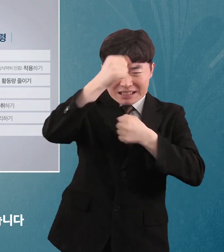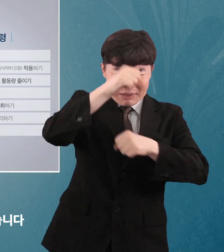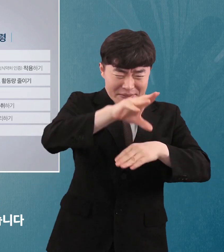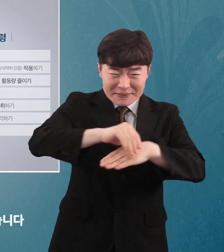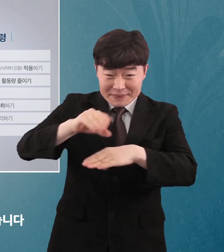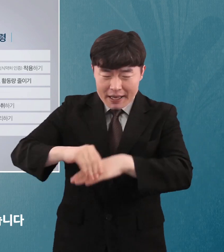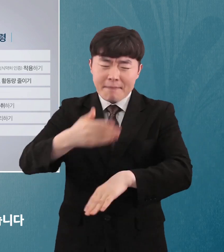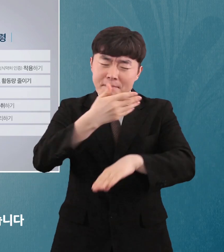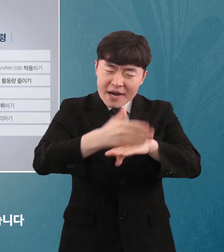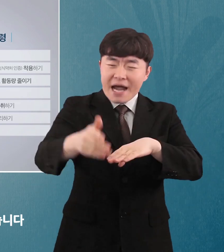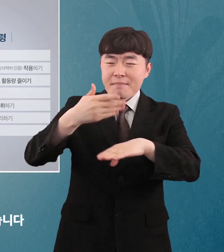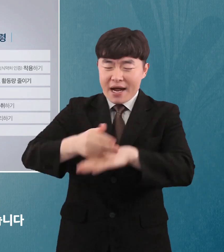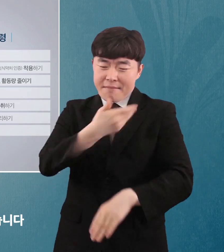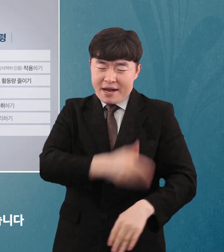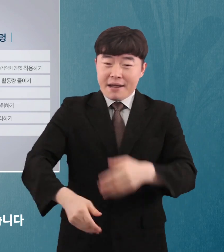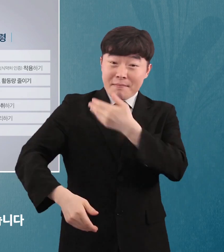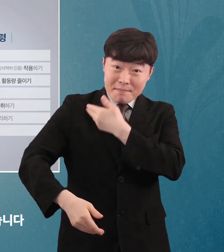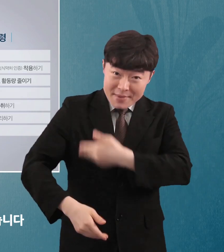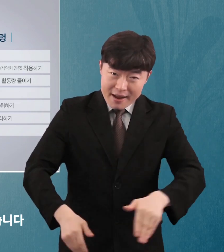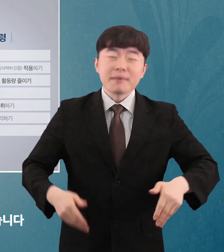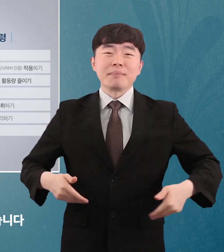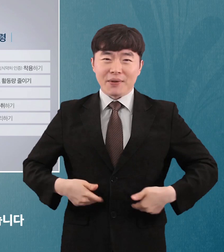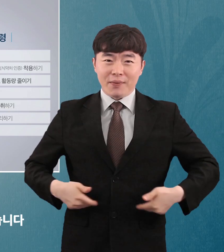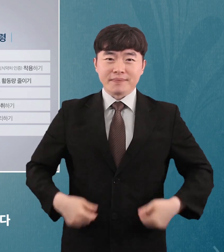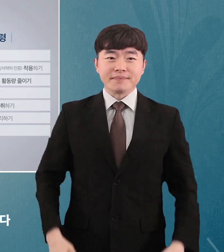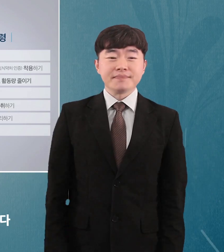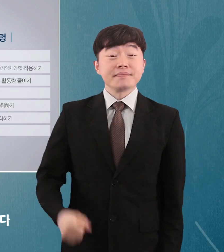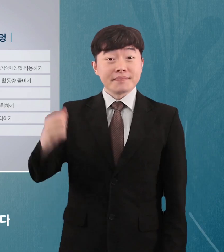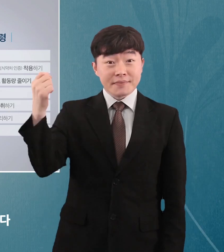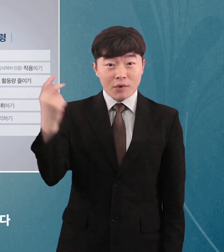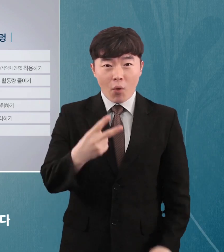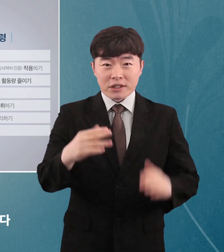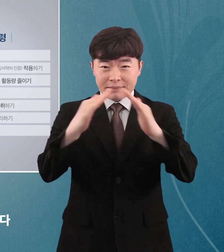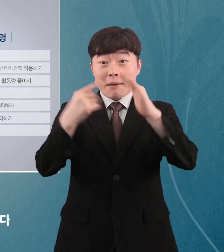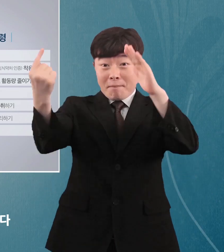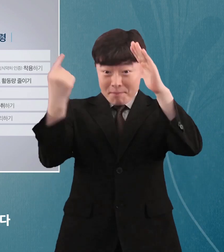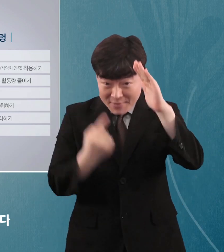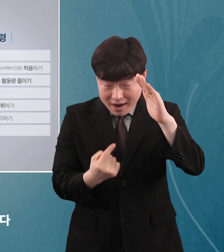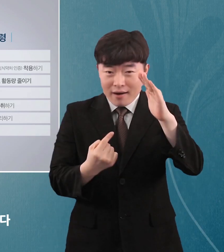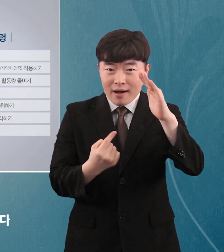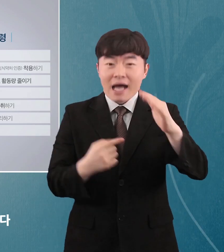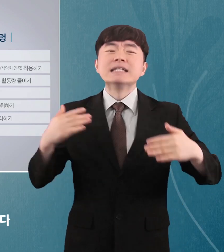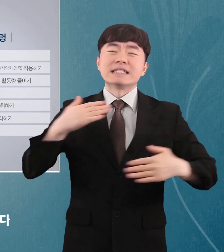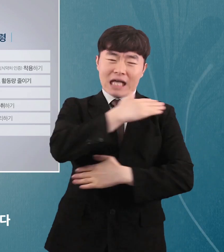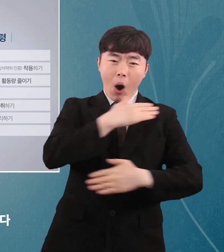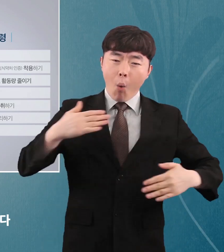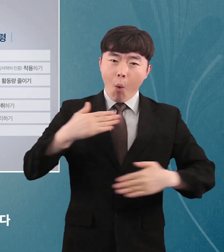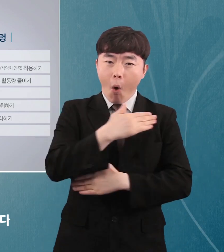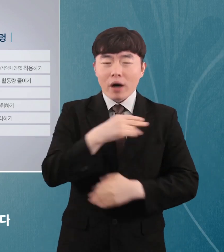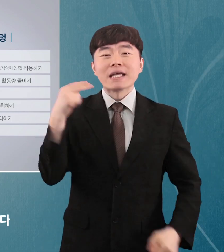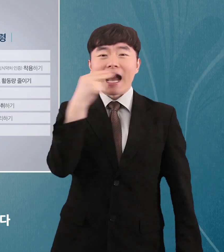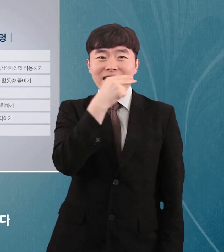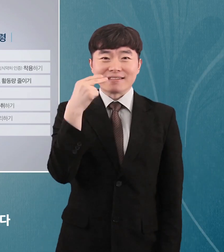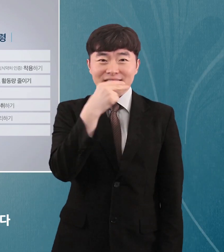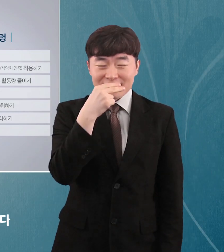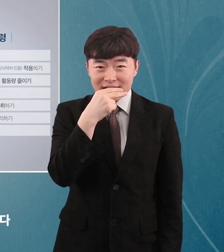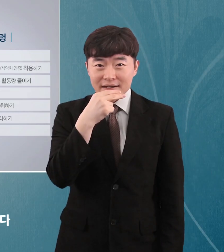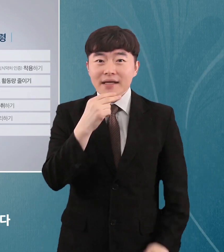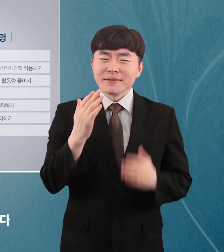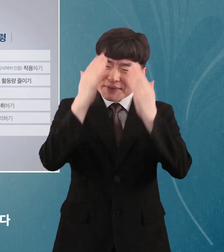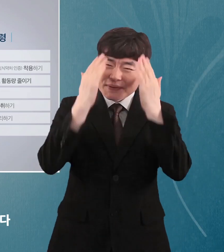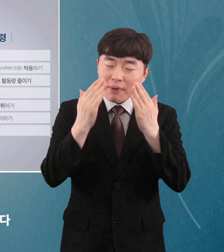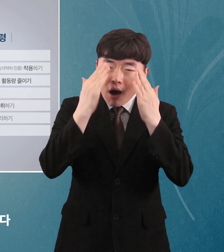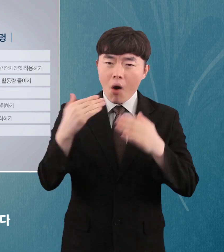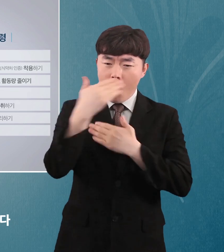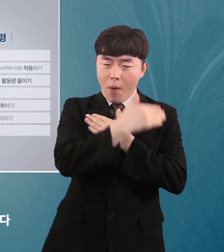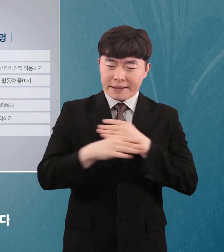먼지를 충분히 털고 들어가는 것이 좋습니다. 그리고 샤워, 세수, 양치질을 하여 몸에 남아있는